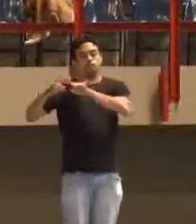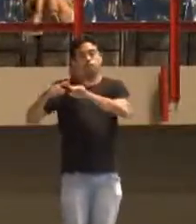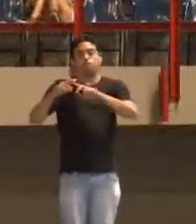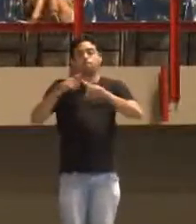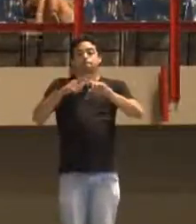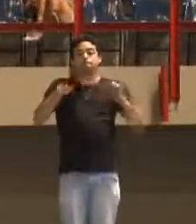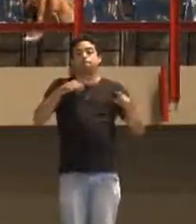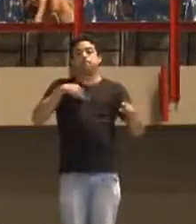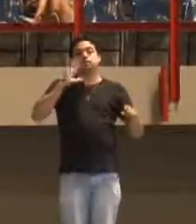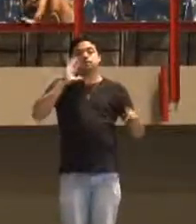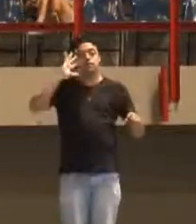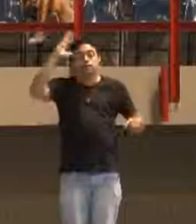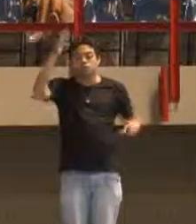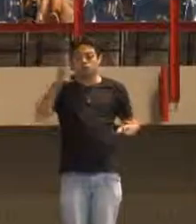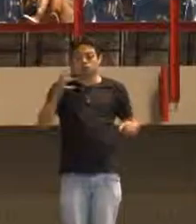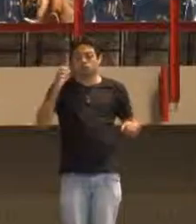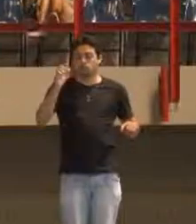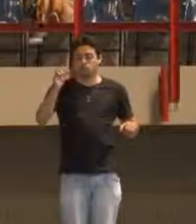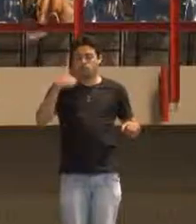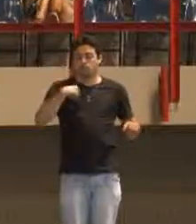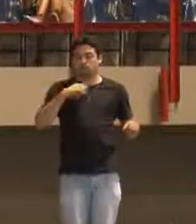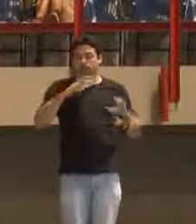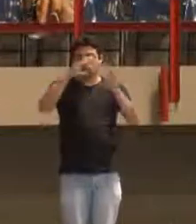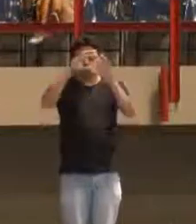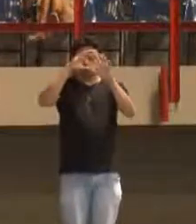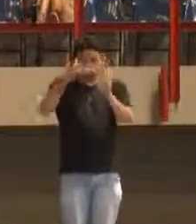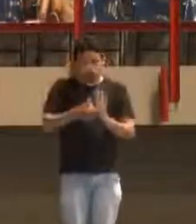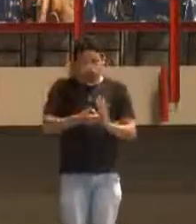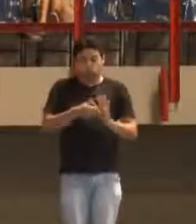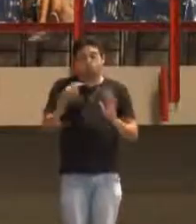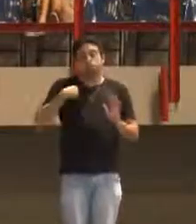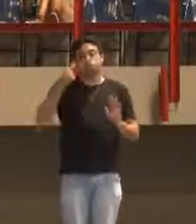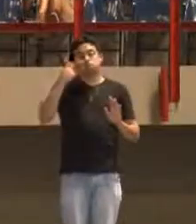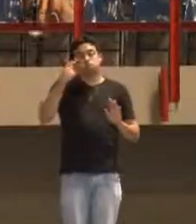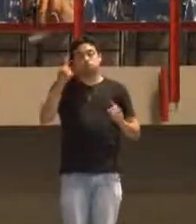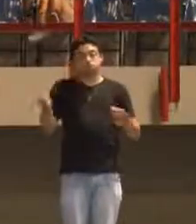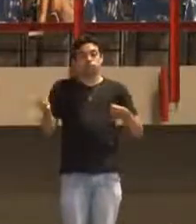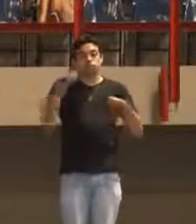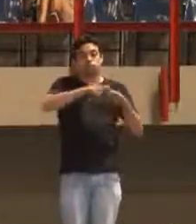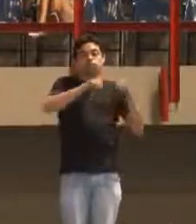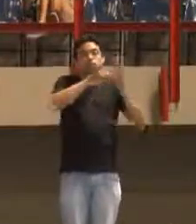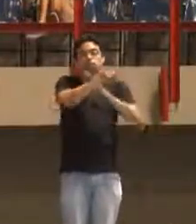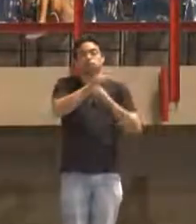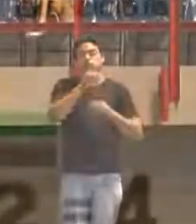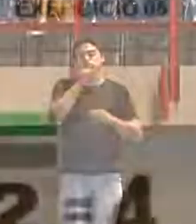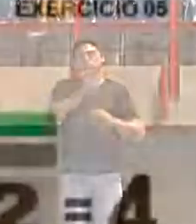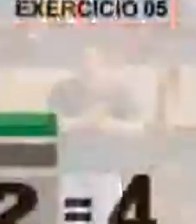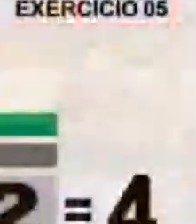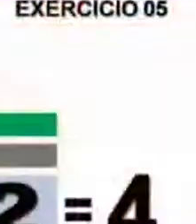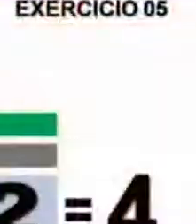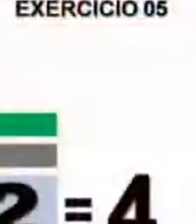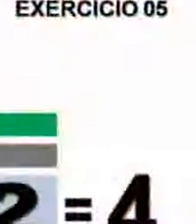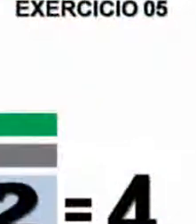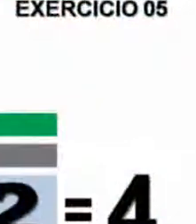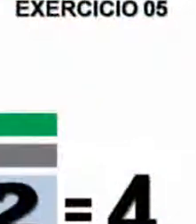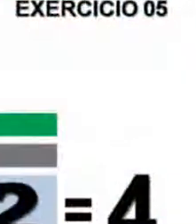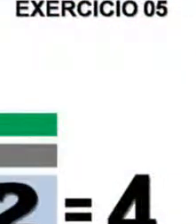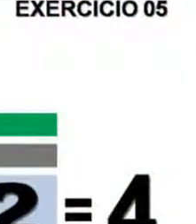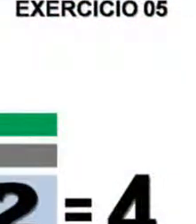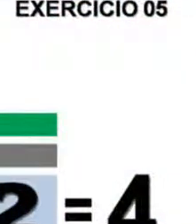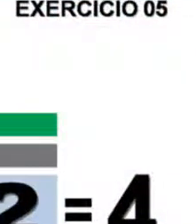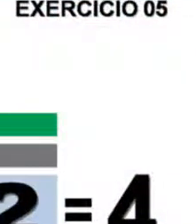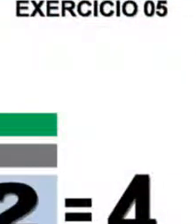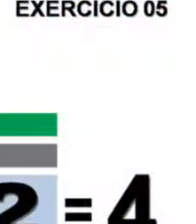para resolver a questão total, eu vou voltar para cá e vou dizer o seguinte: quando o fundo